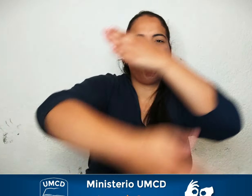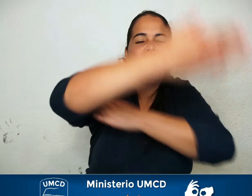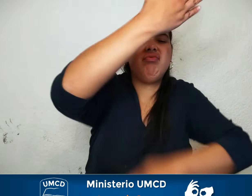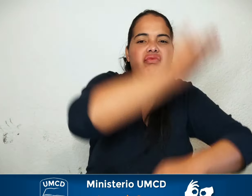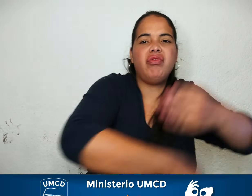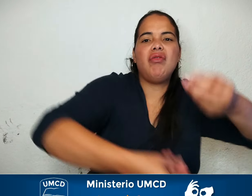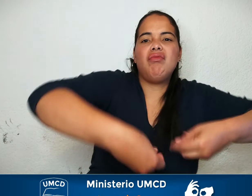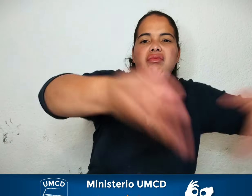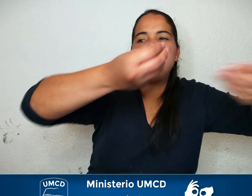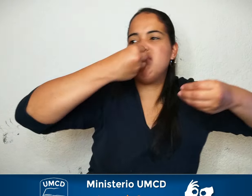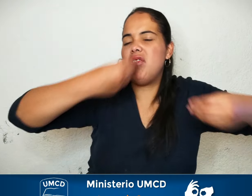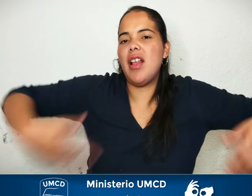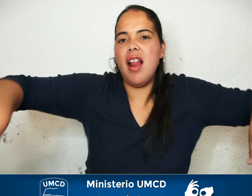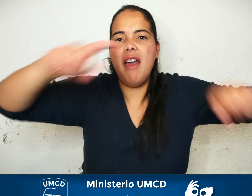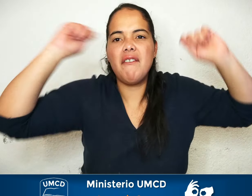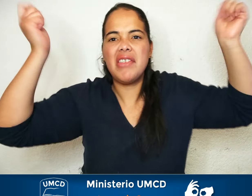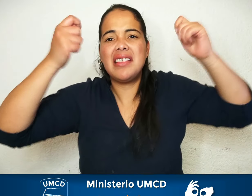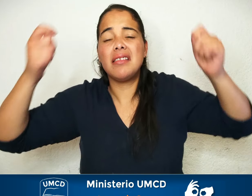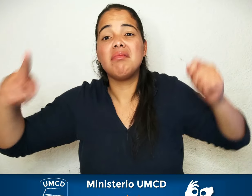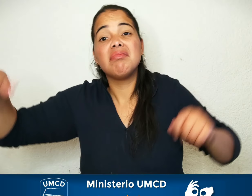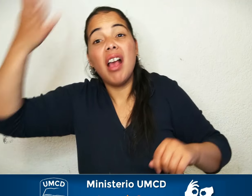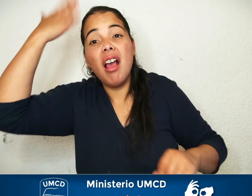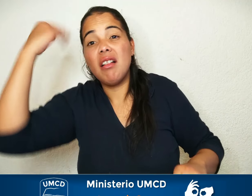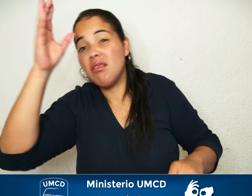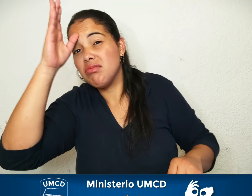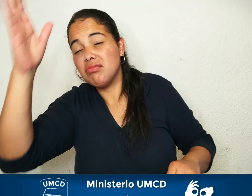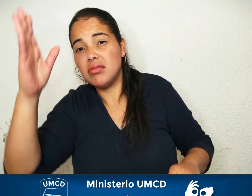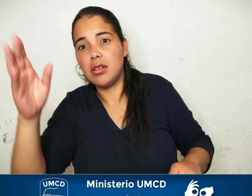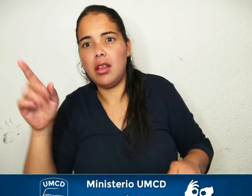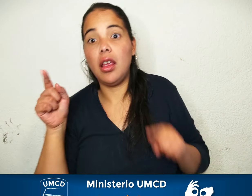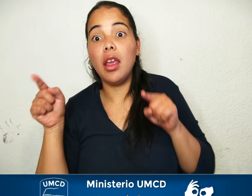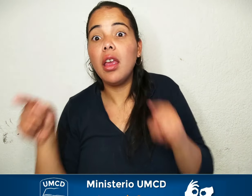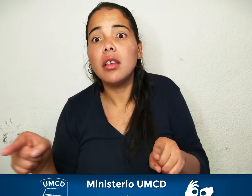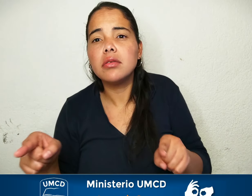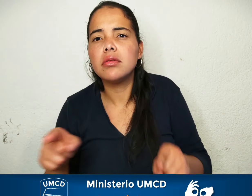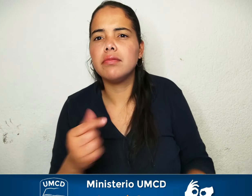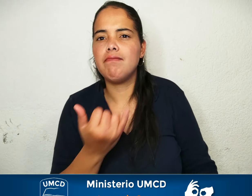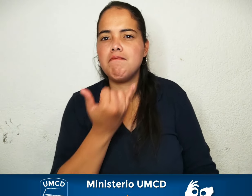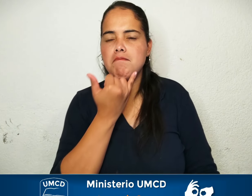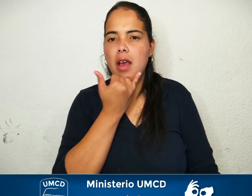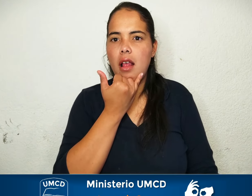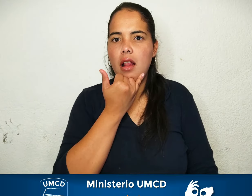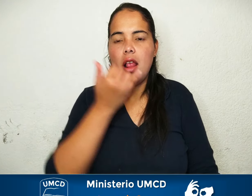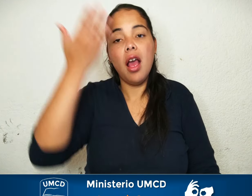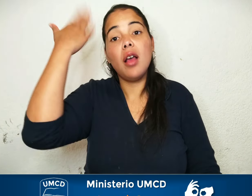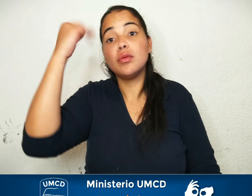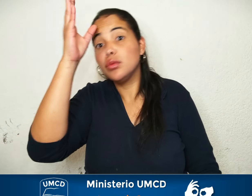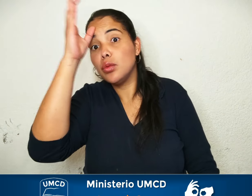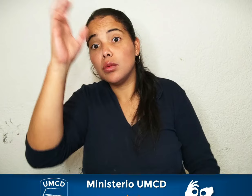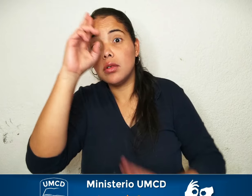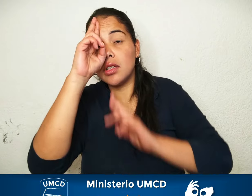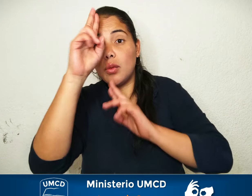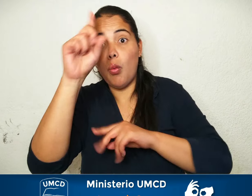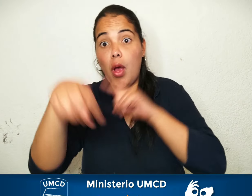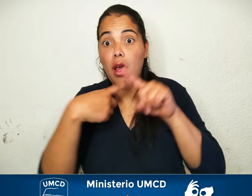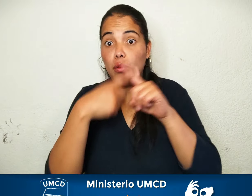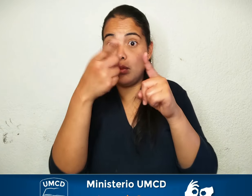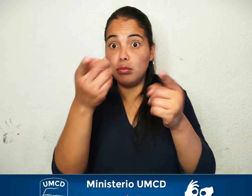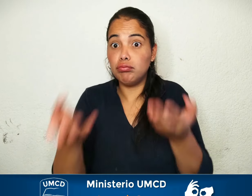había convidado para esa reunión. Entonces ese alimento era utilizado